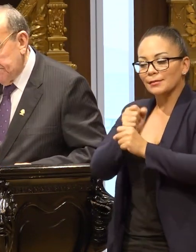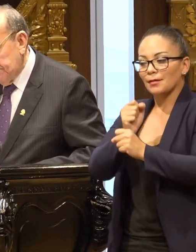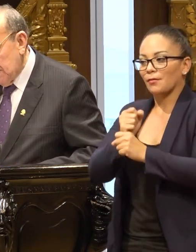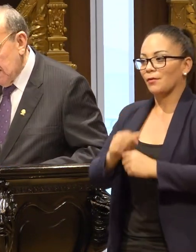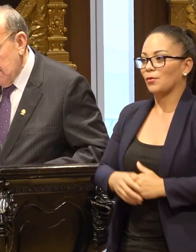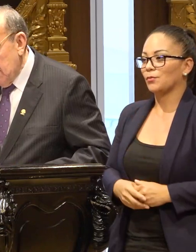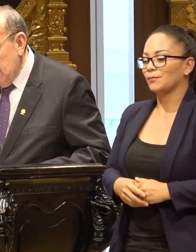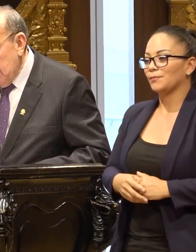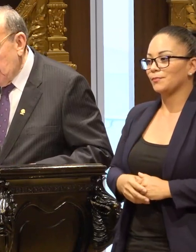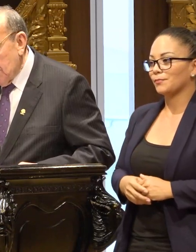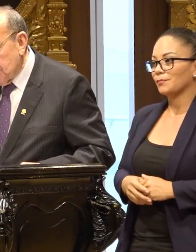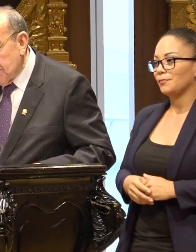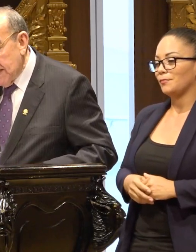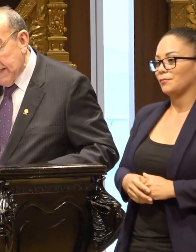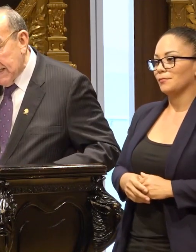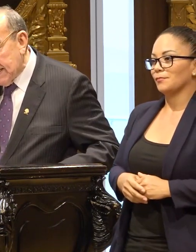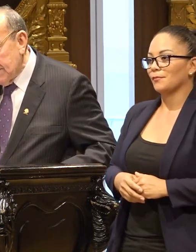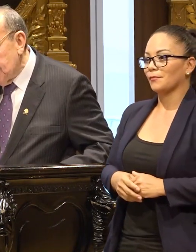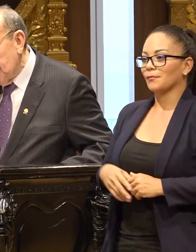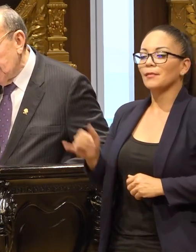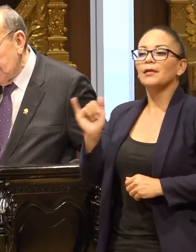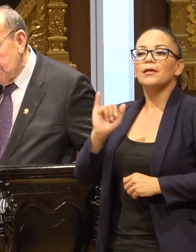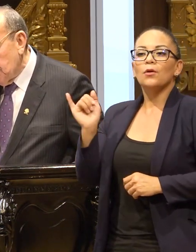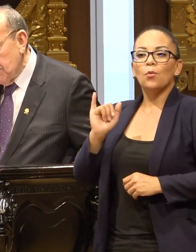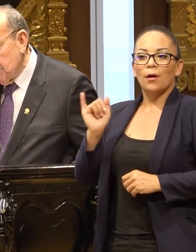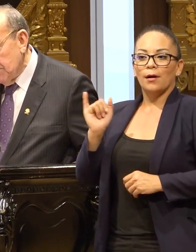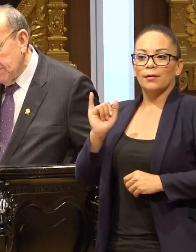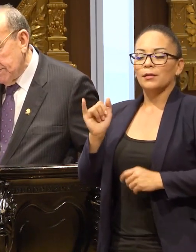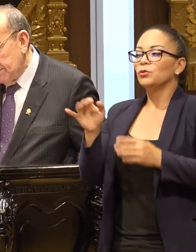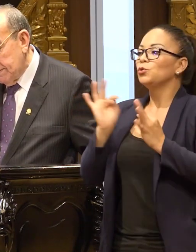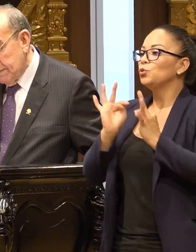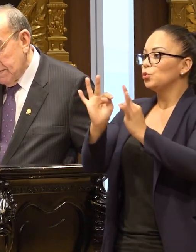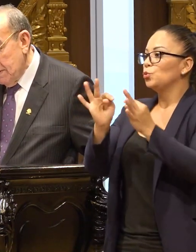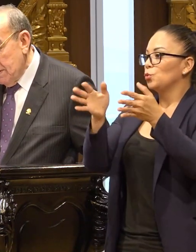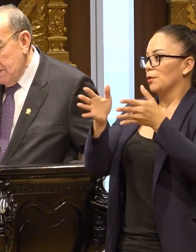trabajo. Igual sucede en el caso del turismo.